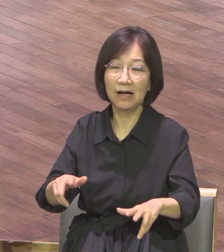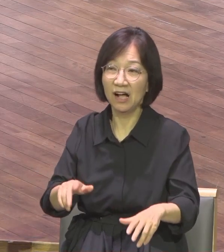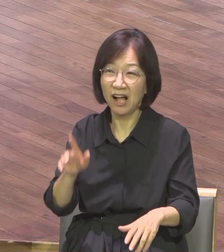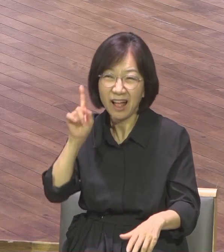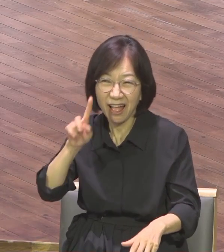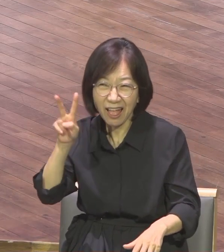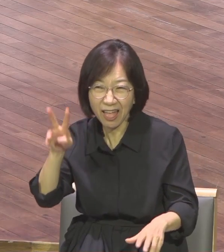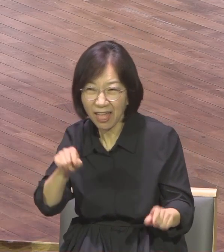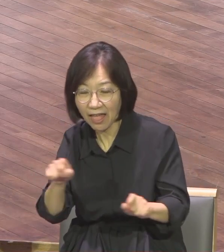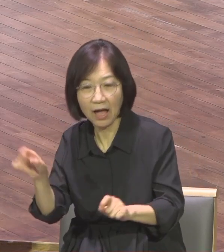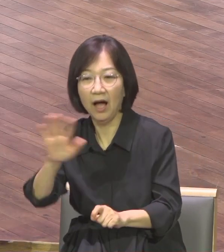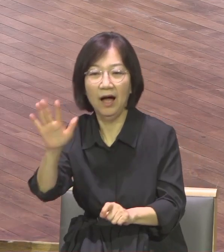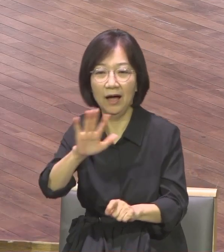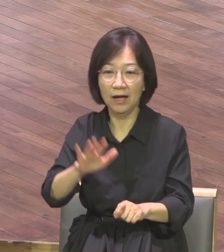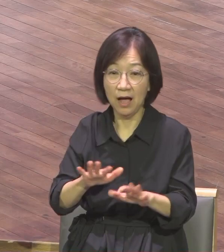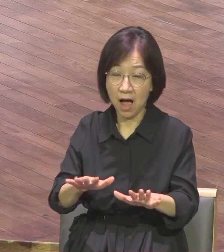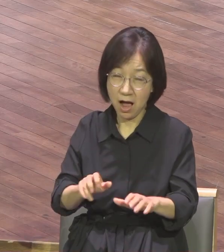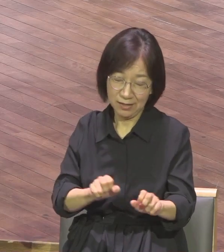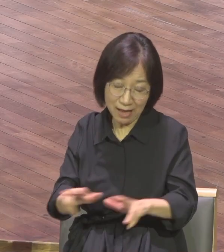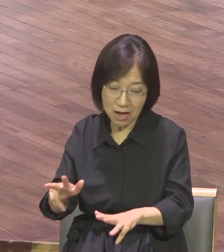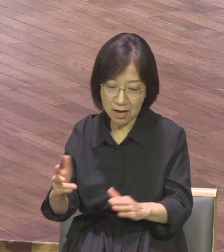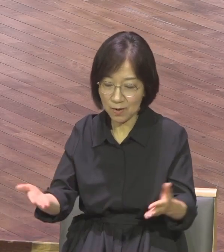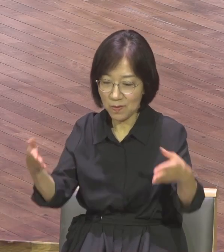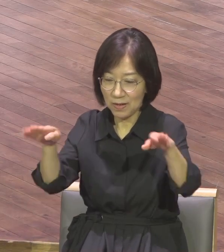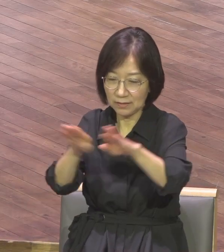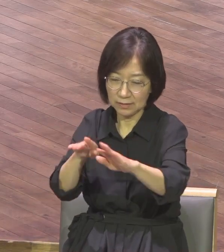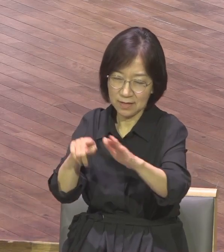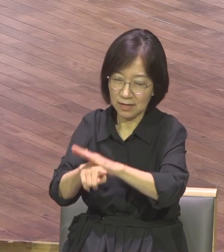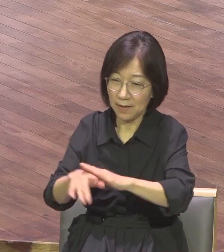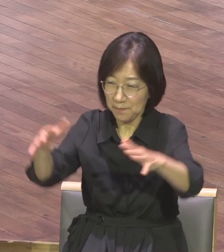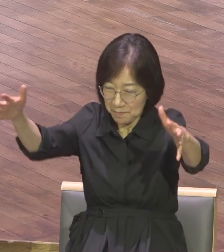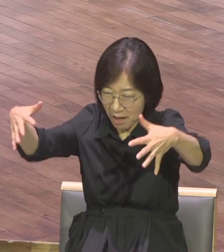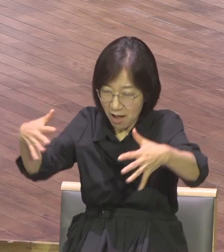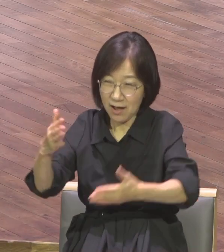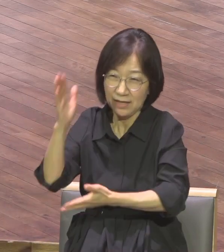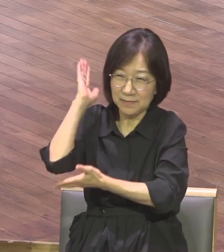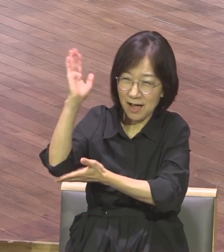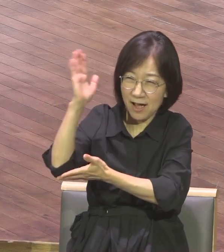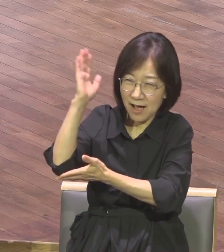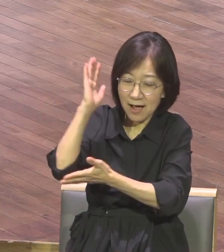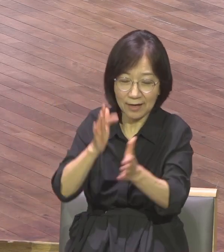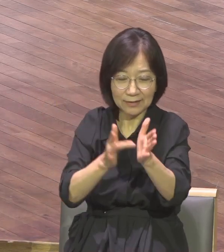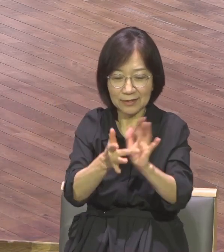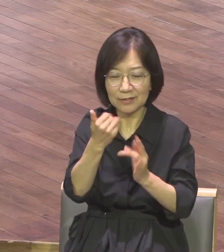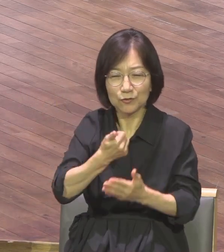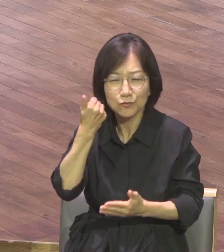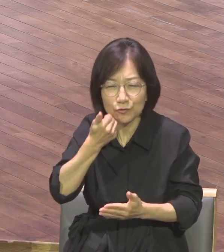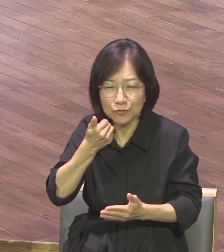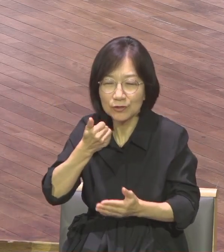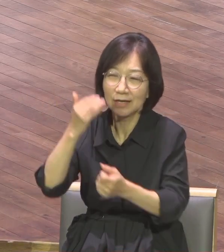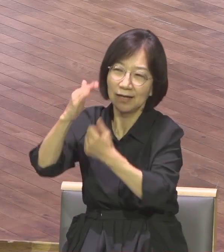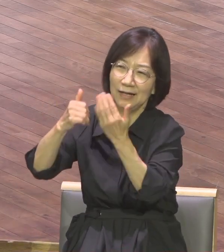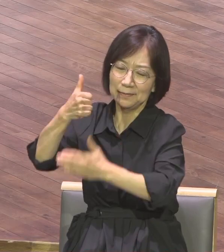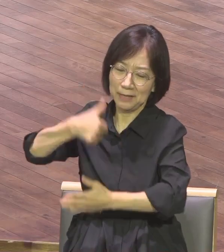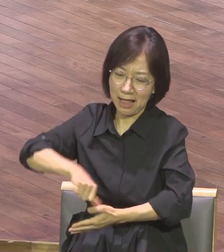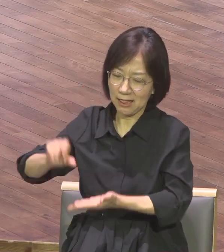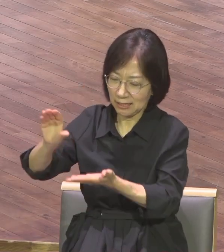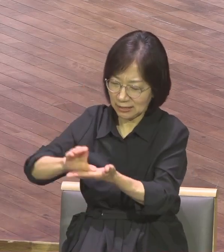즉시로 회당에 들어가서 예수가 하나님의 아들 그리스도라고 전파하고 있는